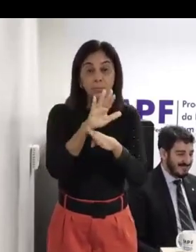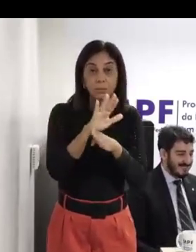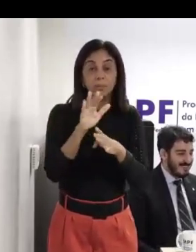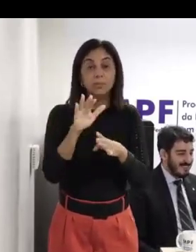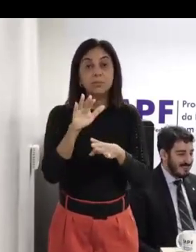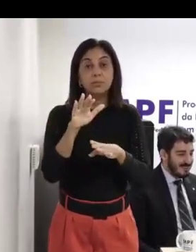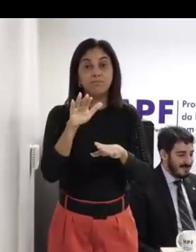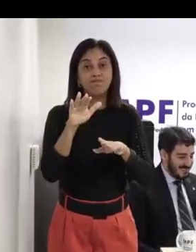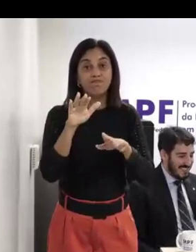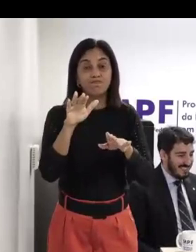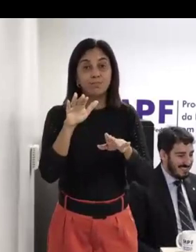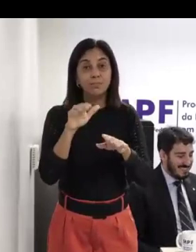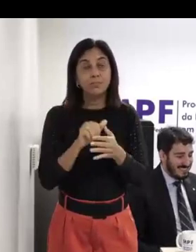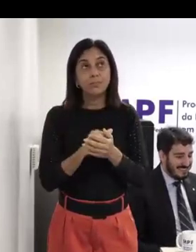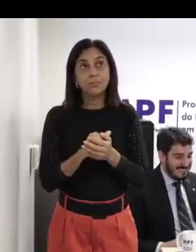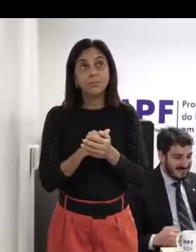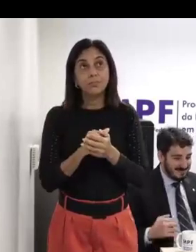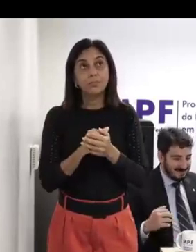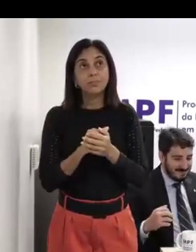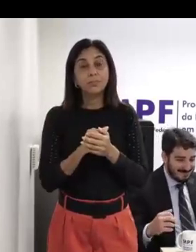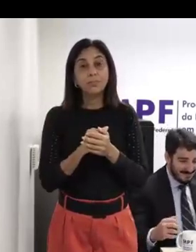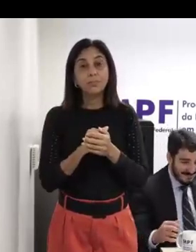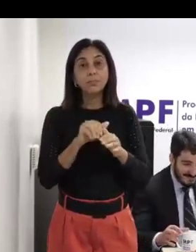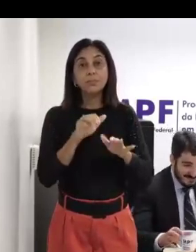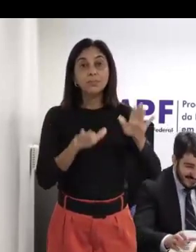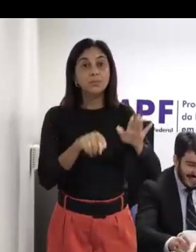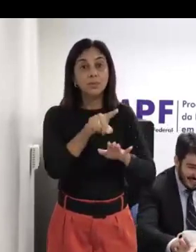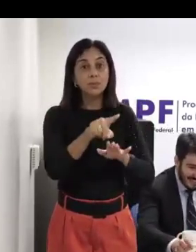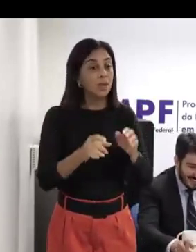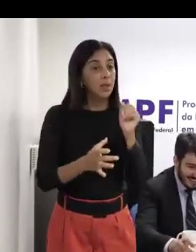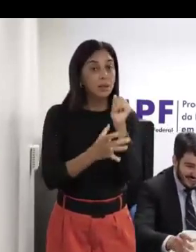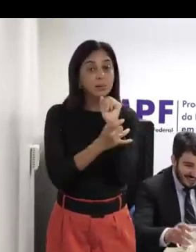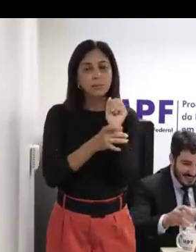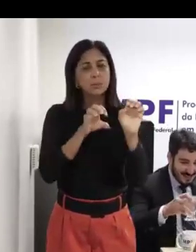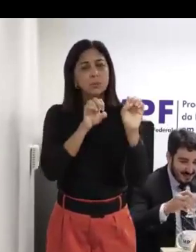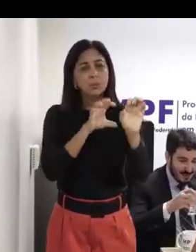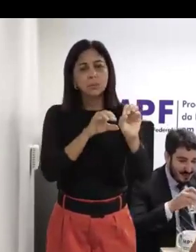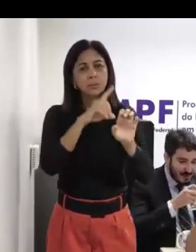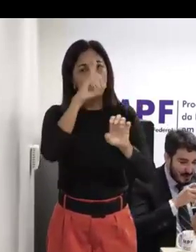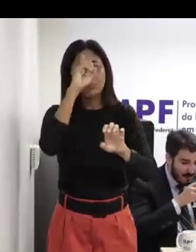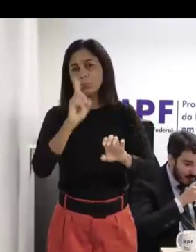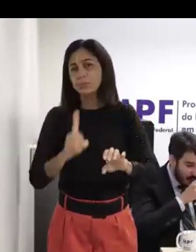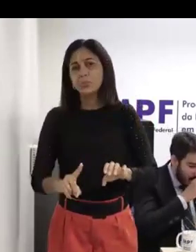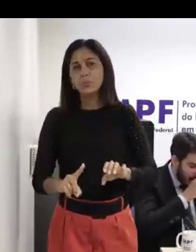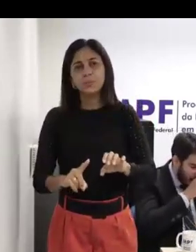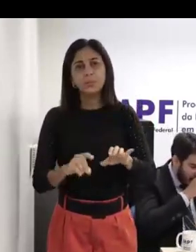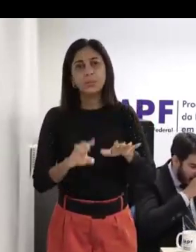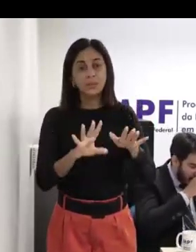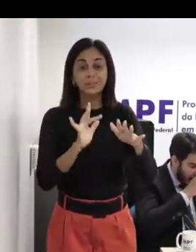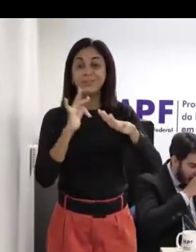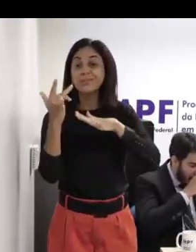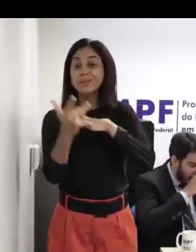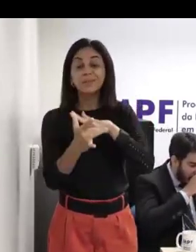aos recursos de proteção e não conhecem até mesmo por uma questão de educação de educação digital de educação tecnológica